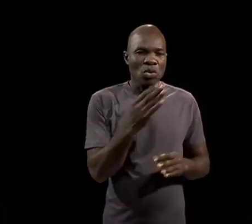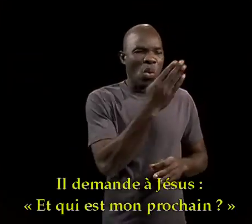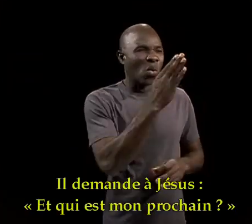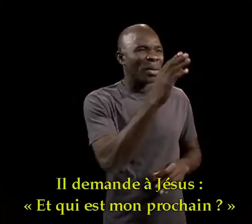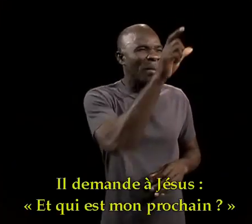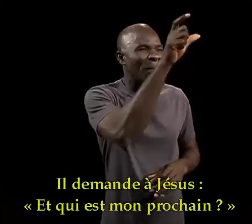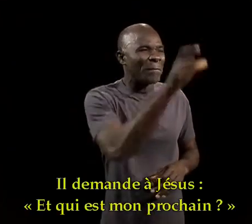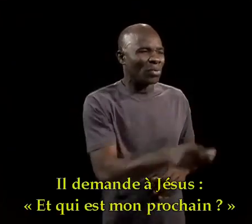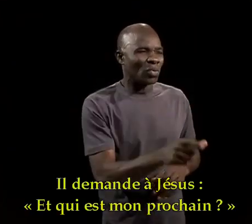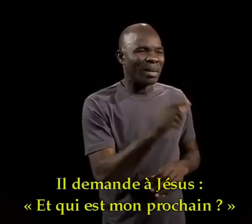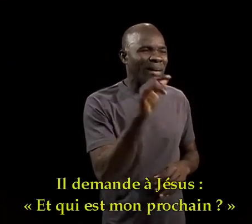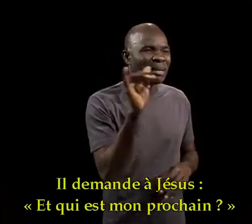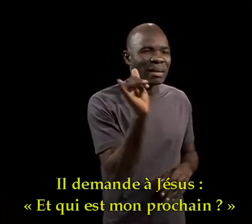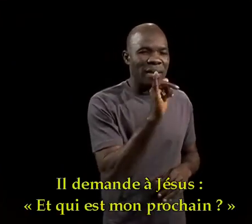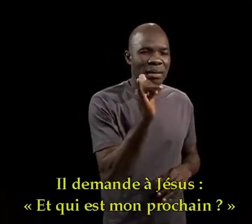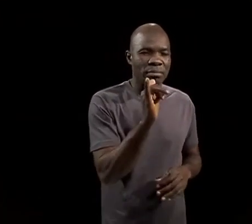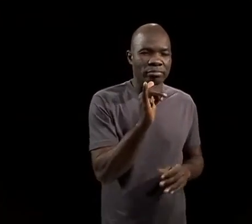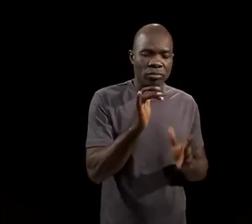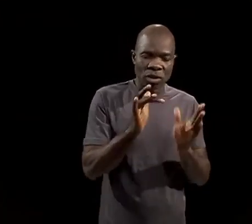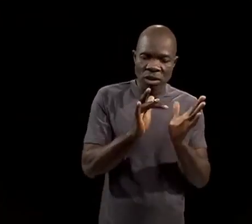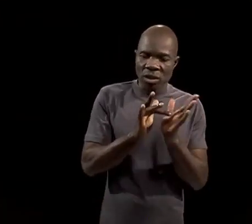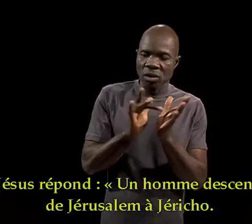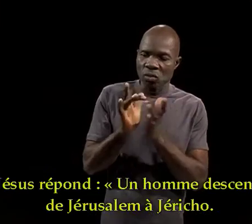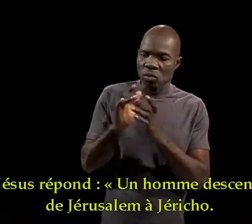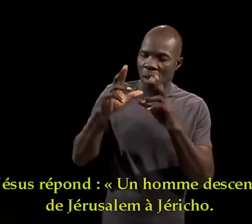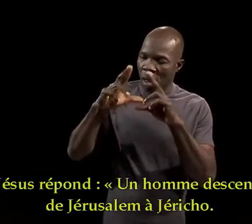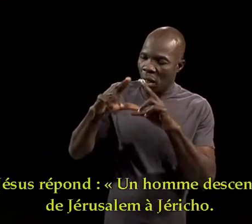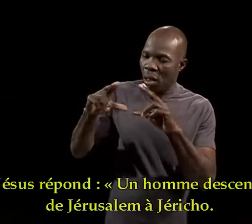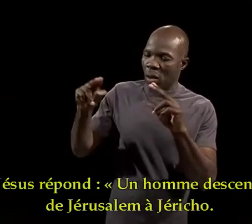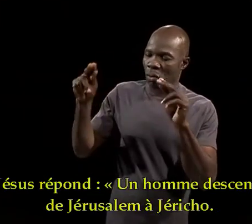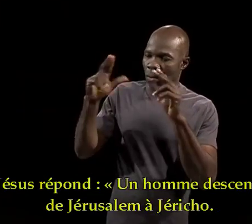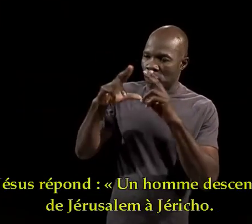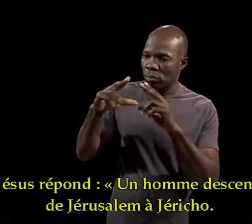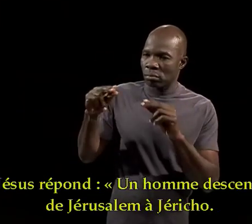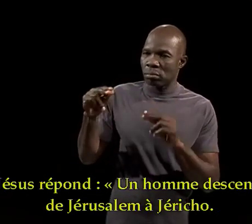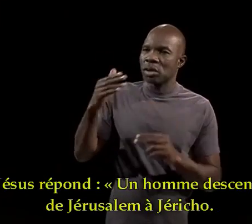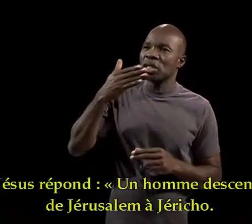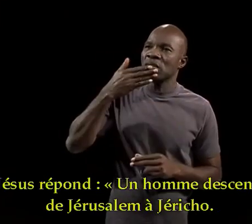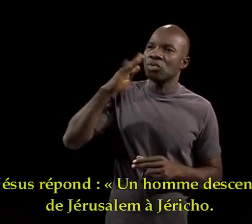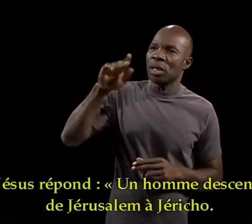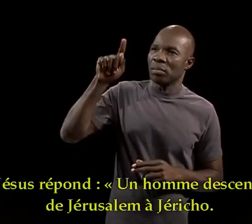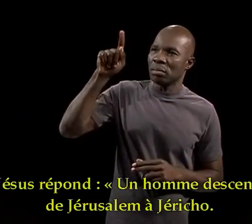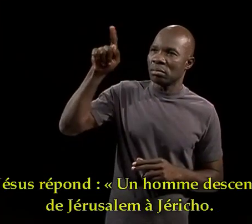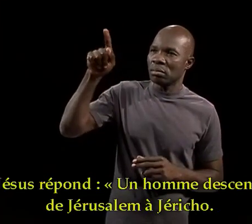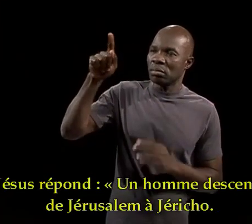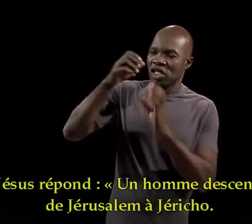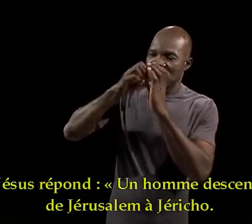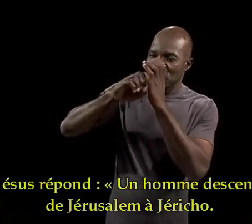Il demande à Jésus « Et qui est mon prochain ? » Jésus répond « Un homme descend